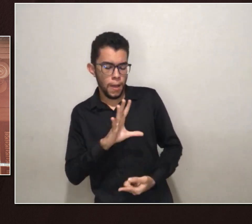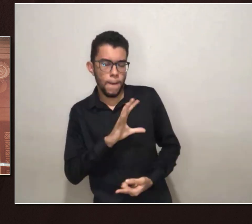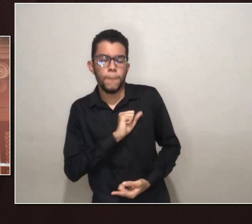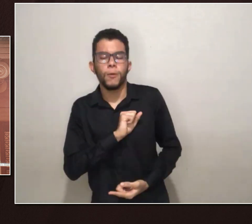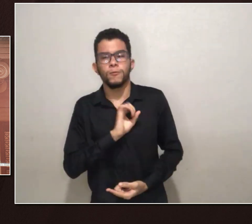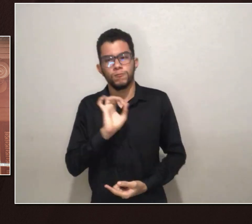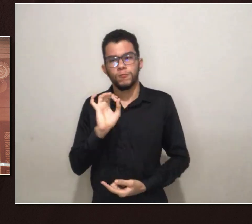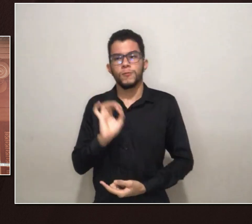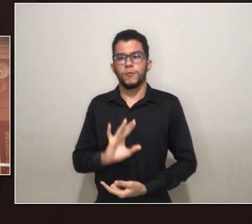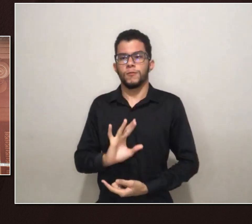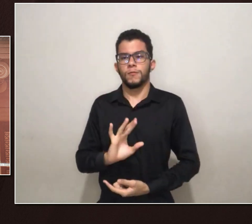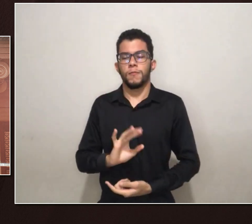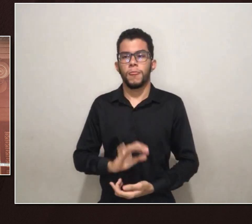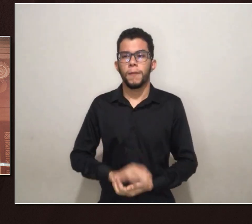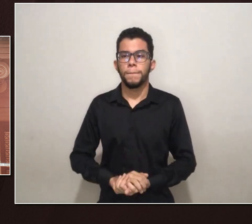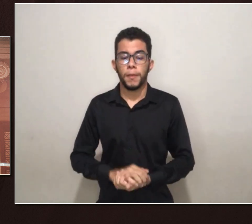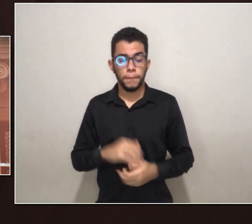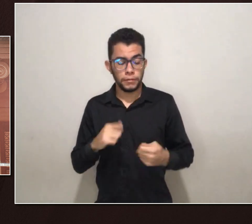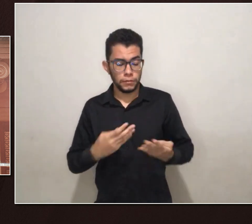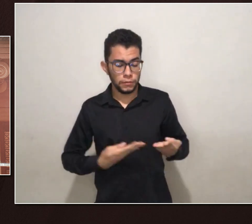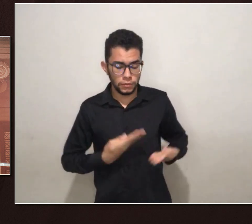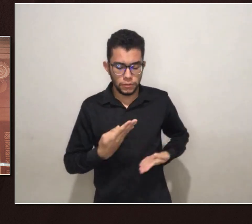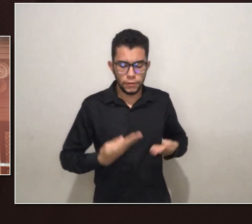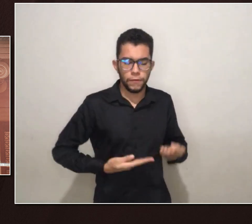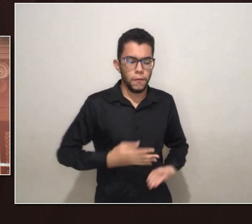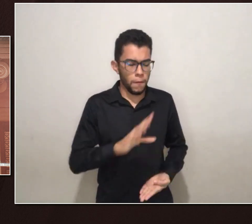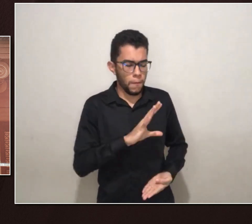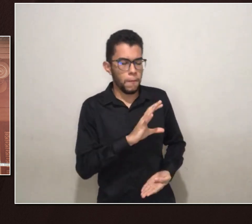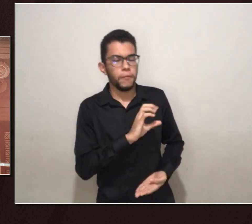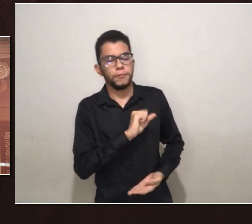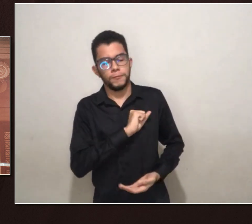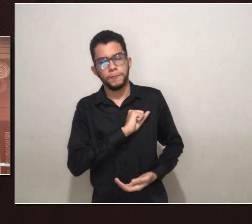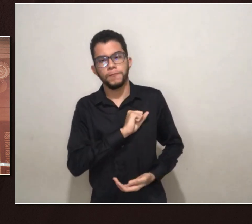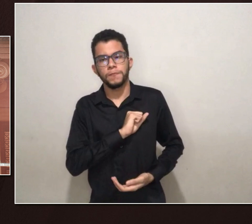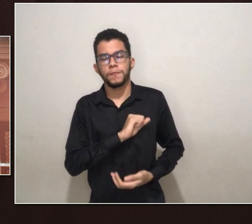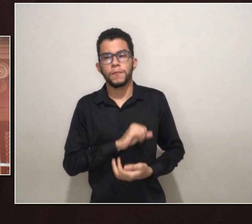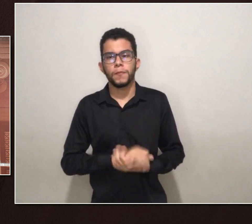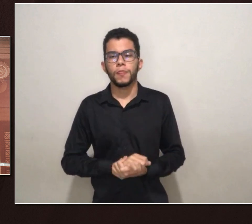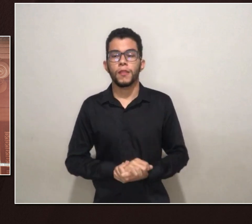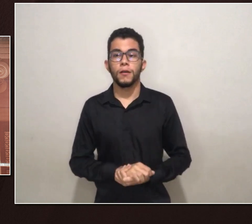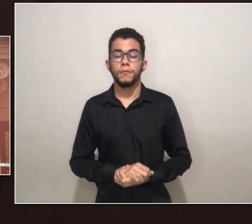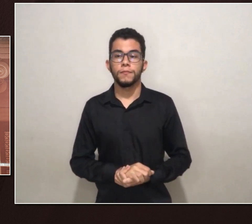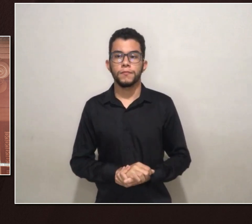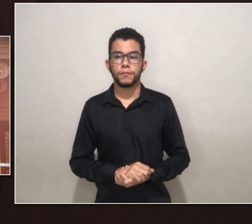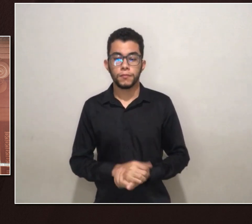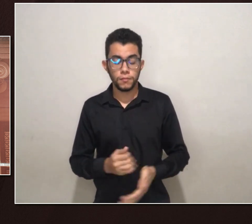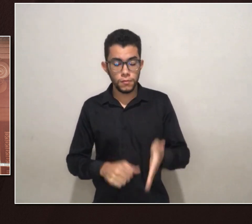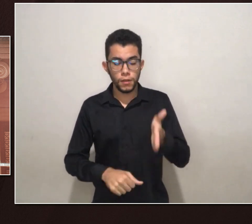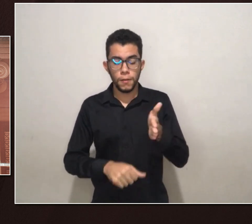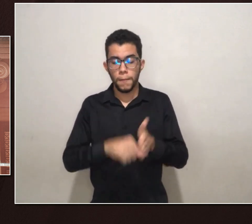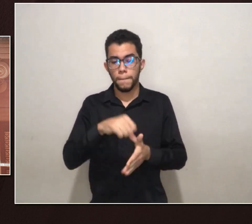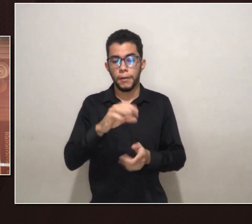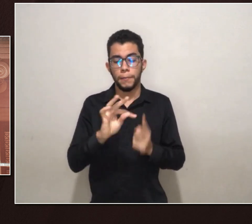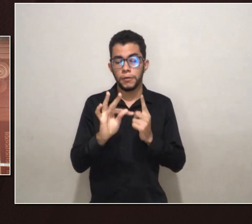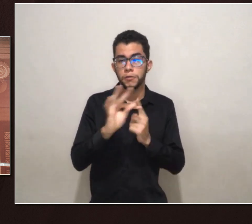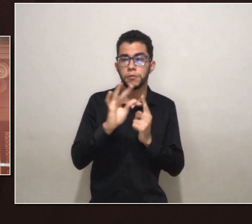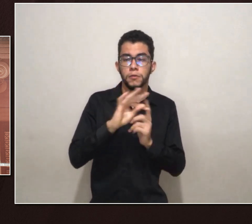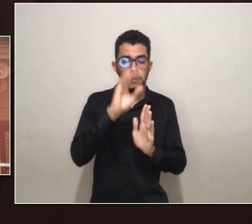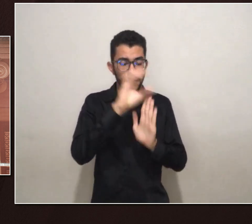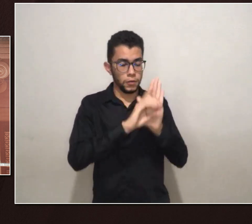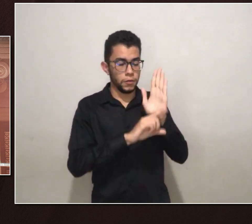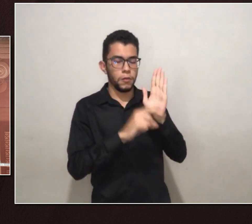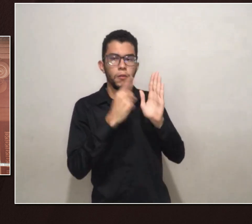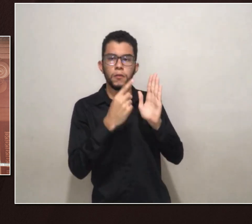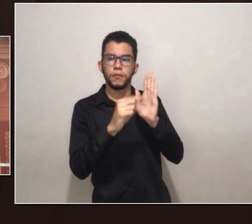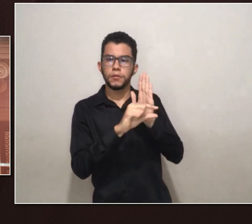Tudo que Paulo faz, isso em 1 Timóteo, né, já que estamos estudando Timóteo, 1 Timóteo 1, 5, eu gosto muito